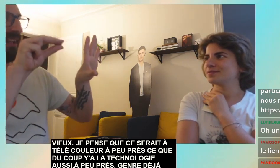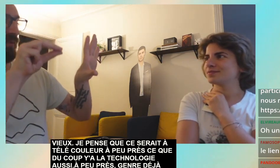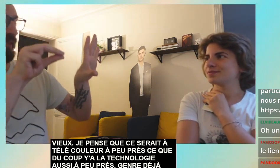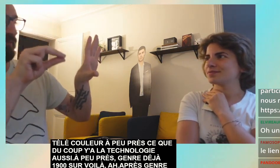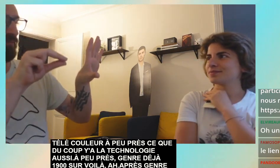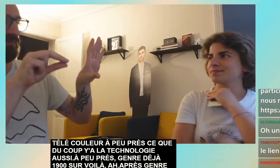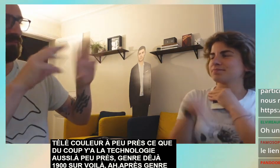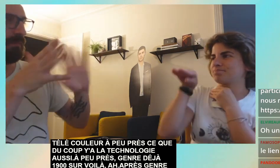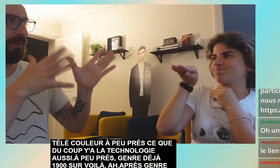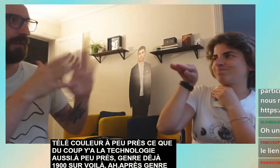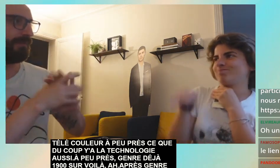1980.